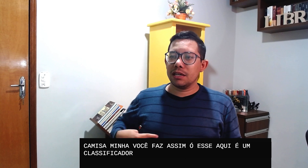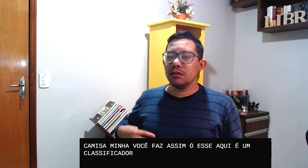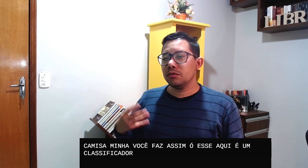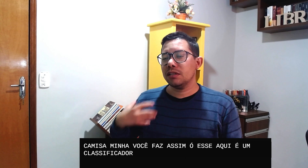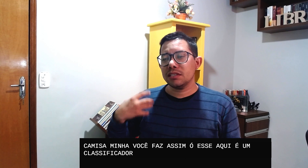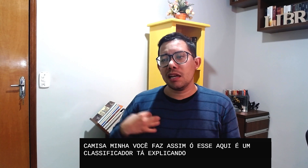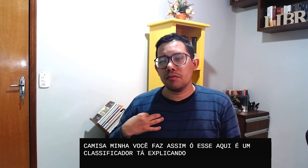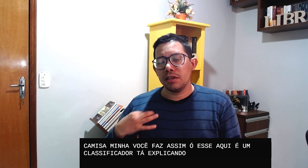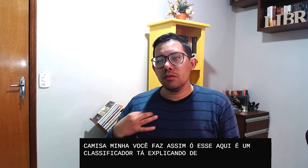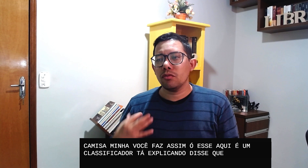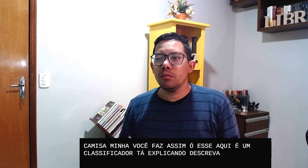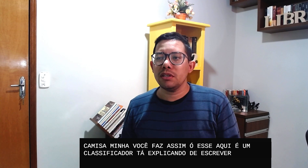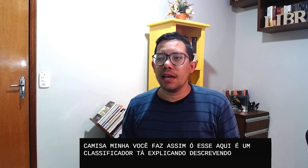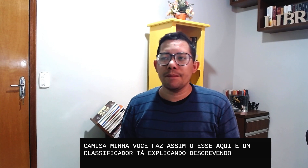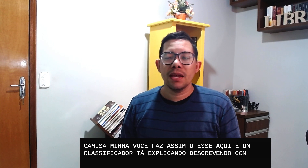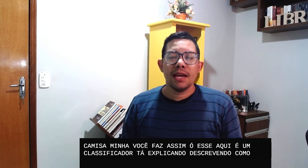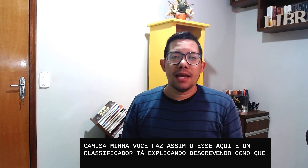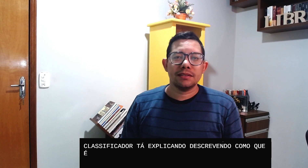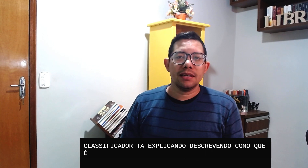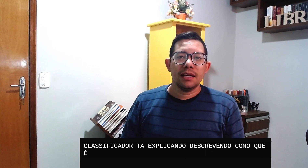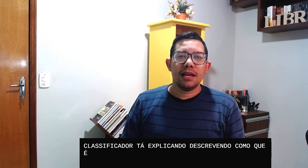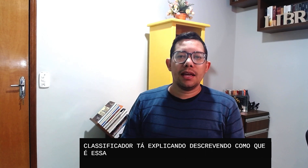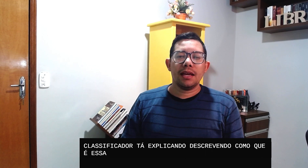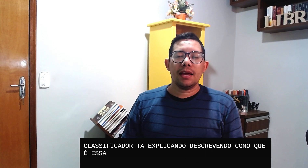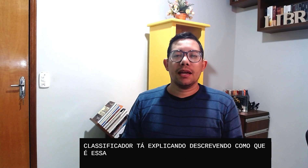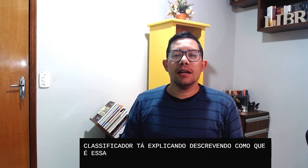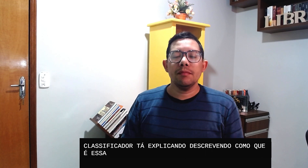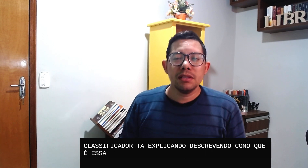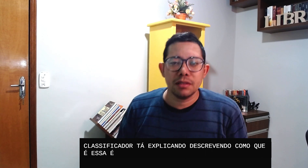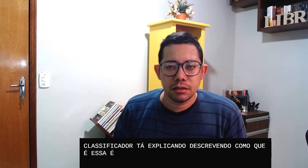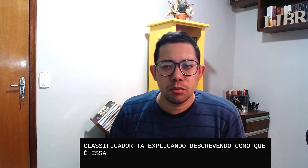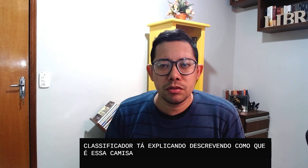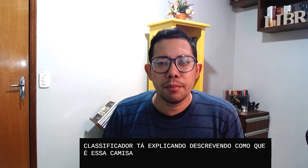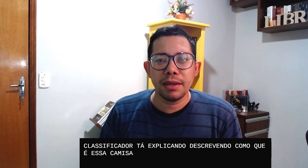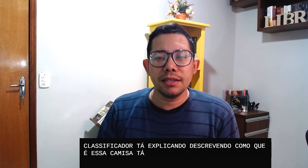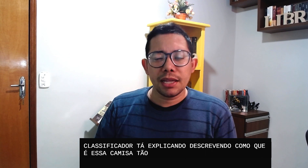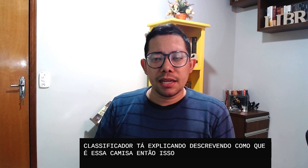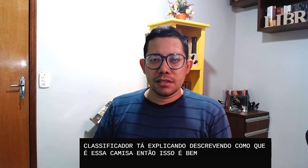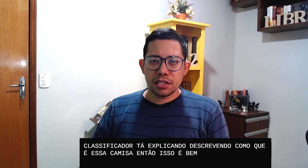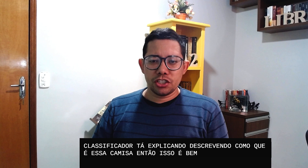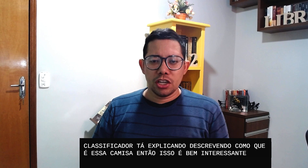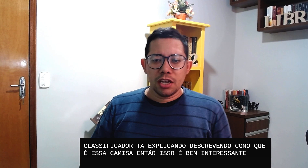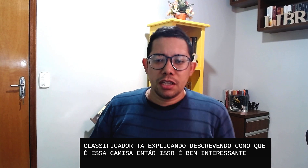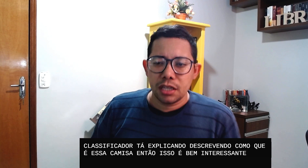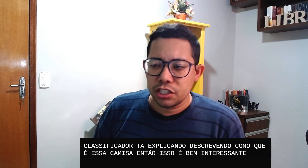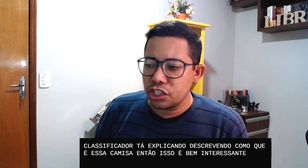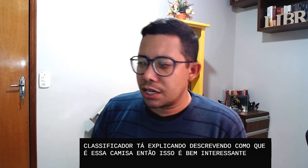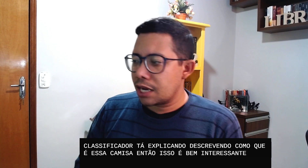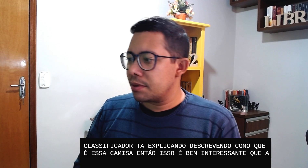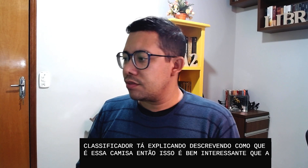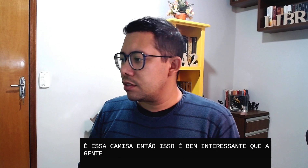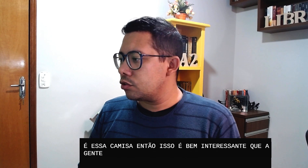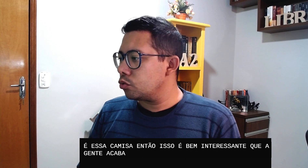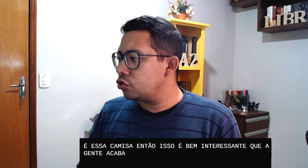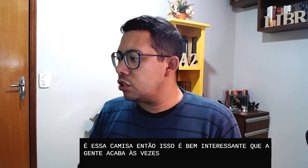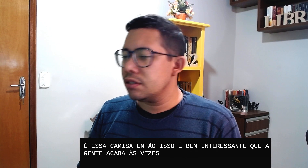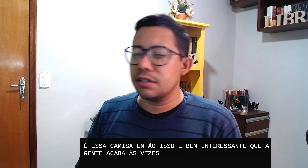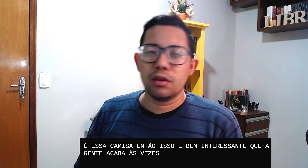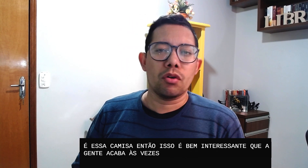explicando, descrevendo como que é essa camisa. Então, isso é bem interessante. E a gente acaba, às vezes, utilizando no nosso